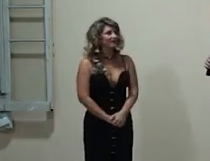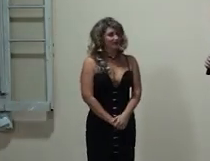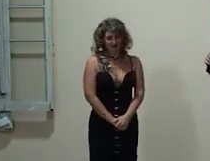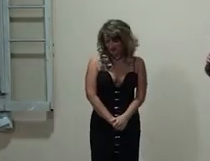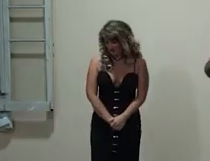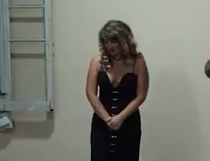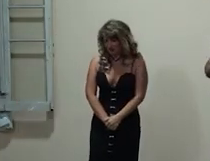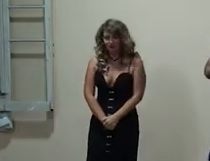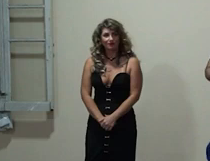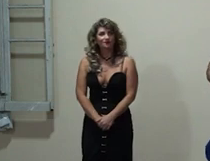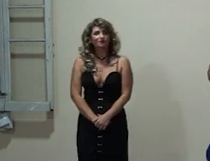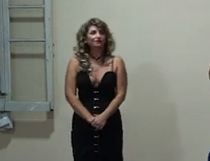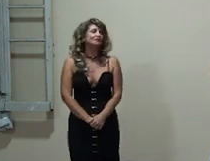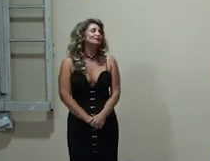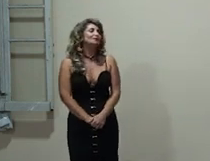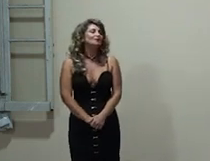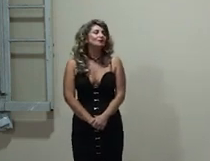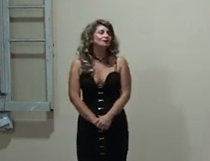Maravilha. Bom,